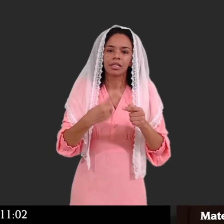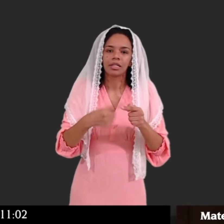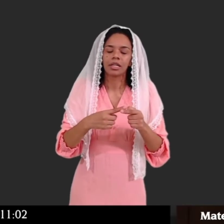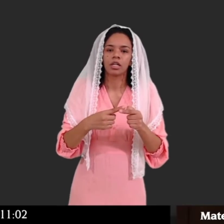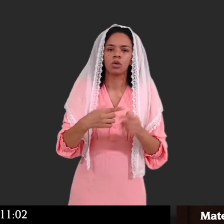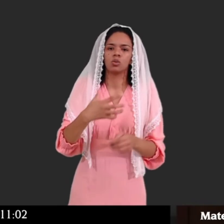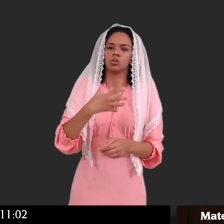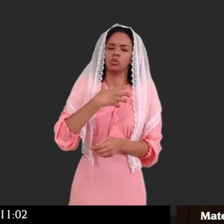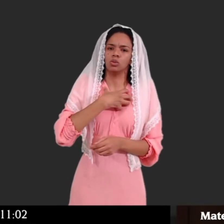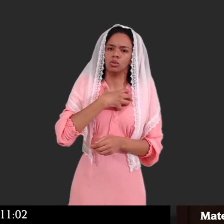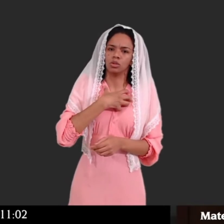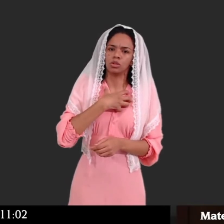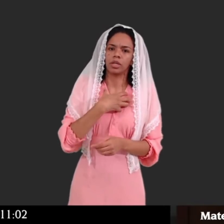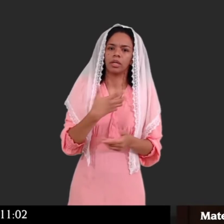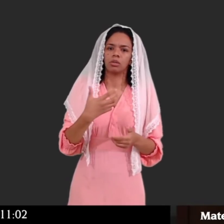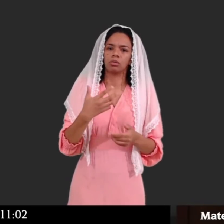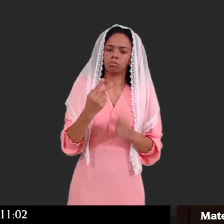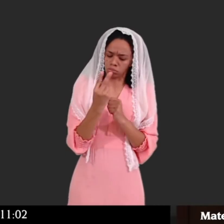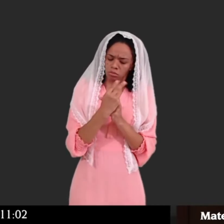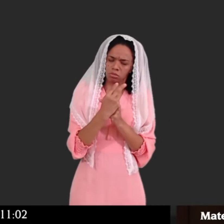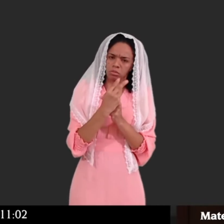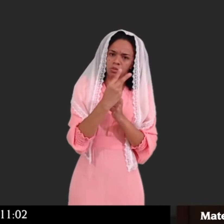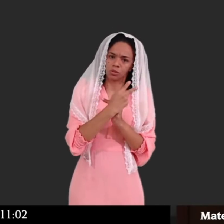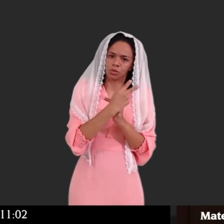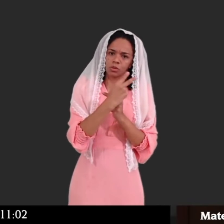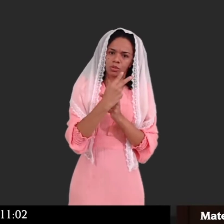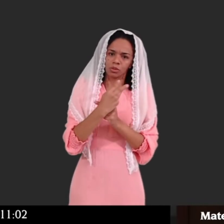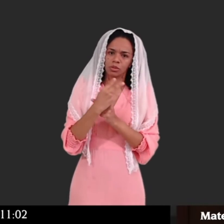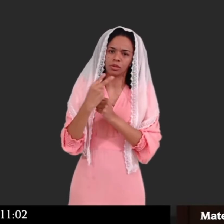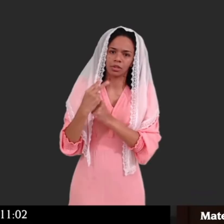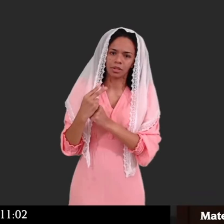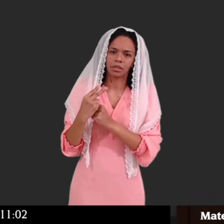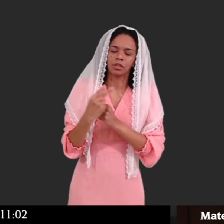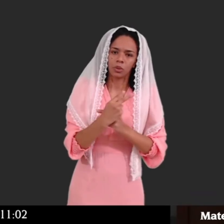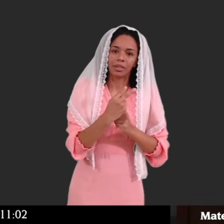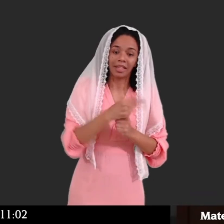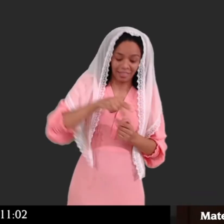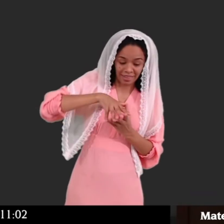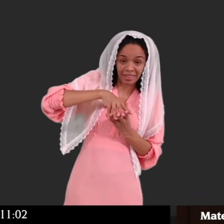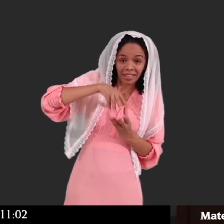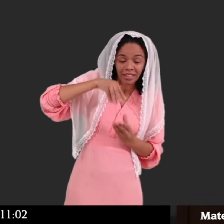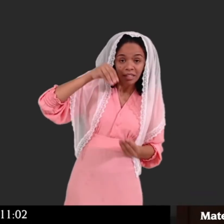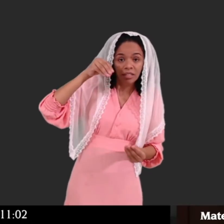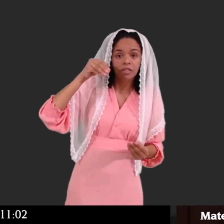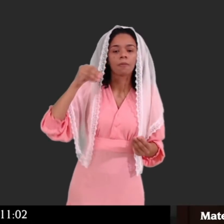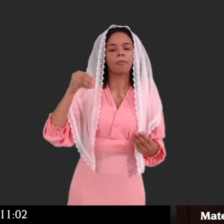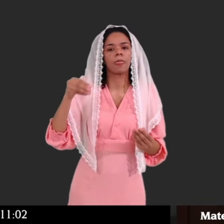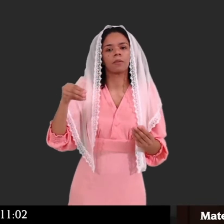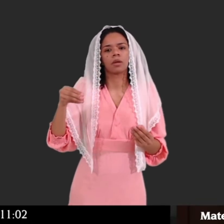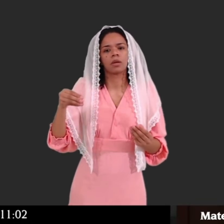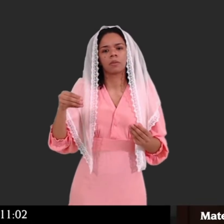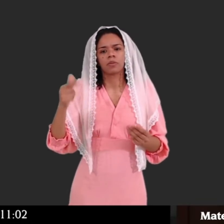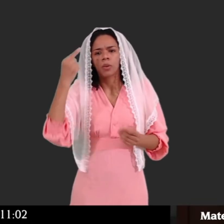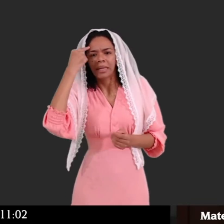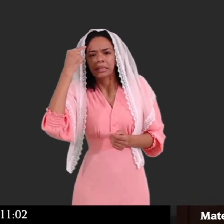vestir, de cuidar de si mesmo, de comportar na sua alma, nos seus projetos, nas